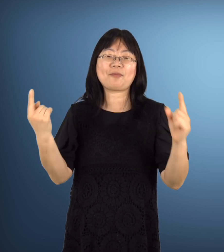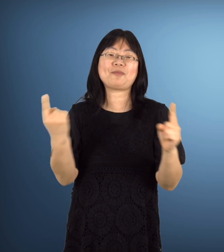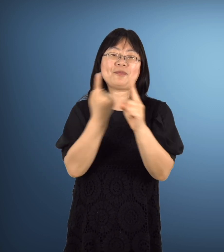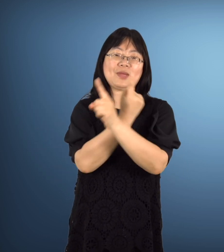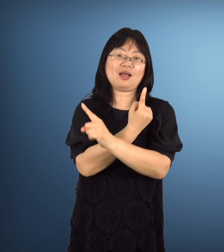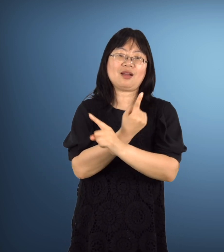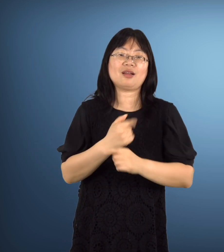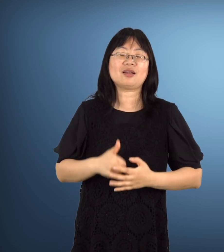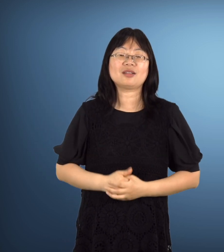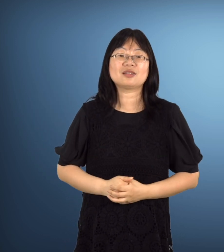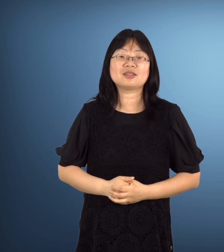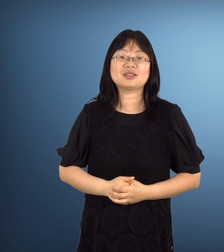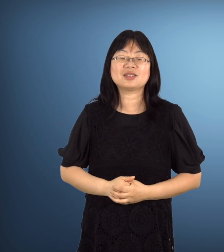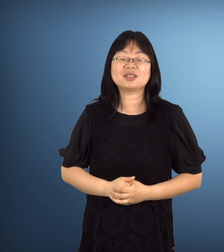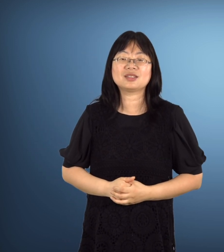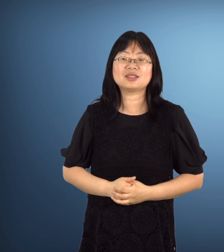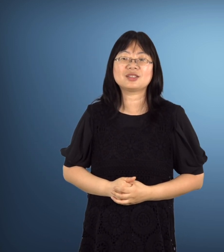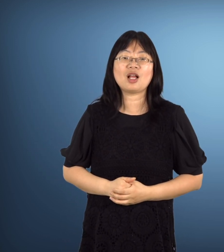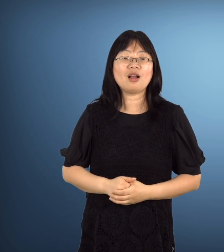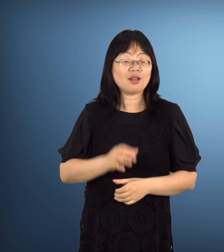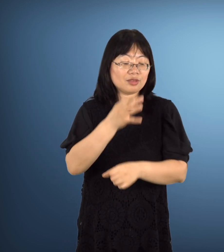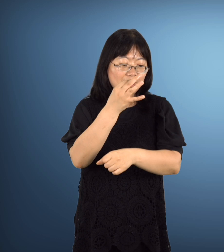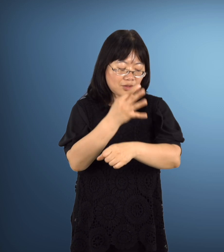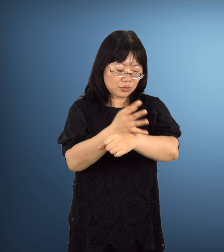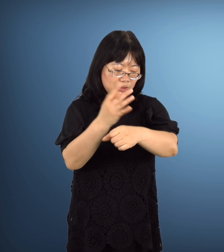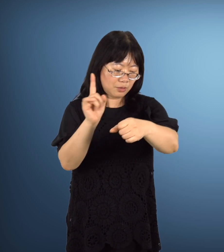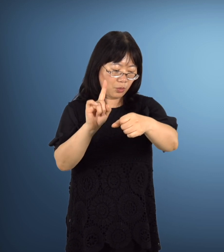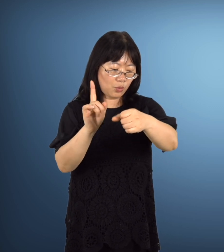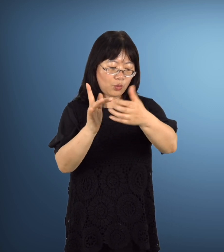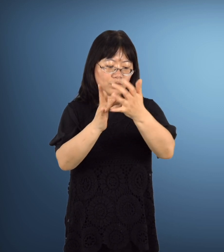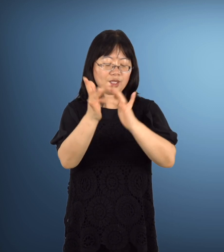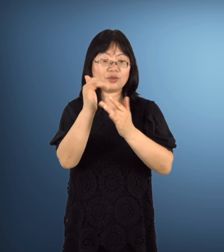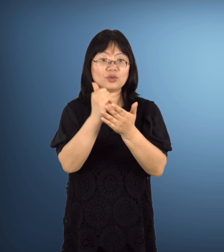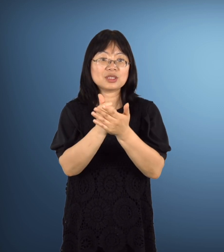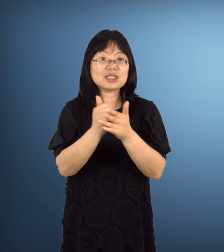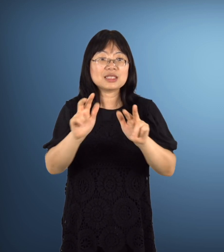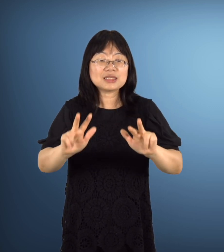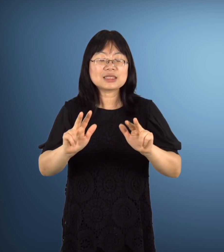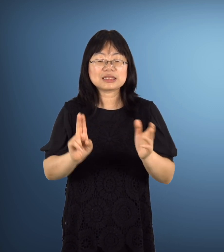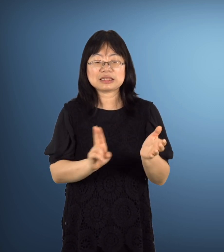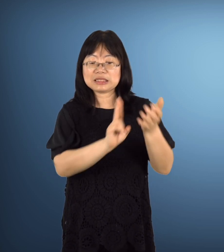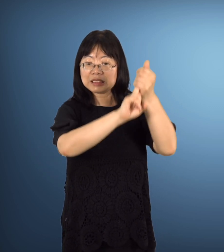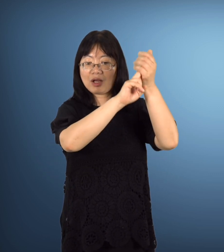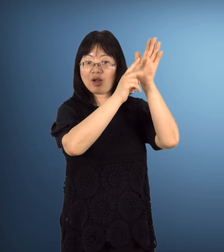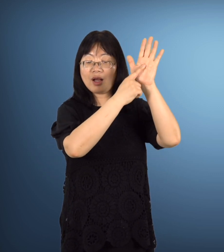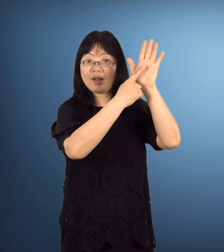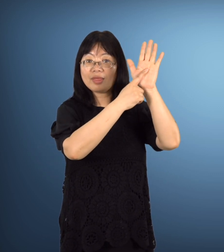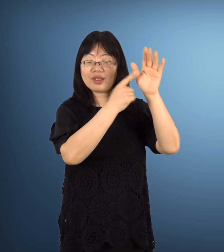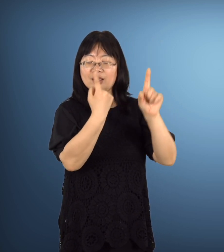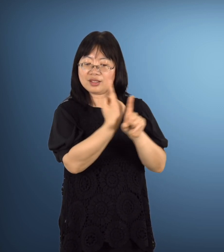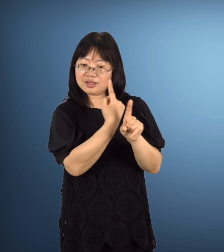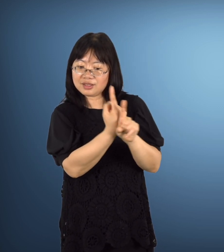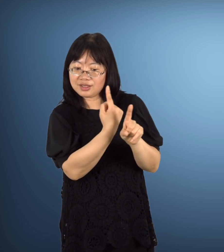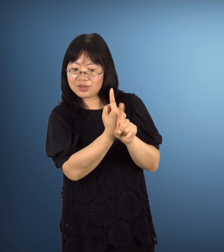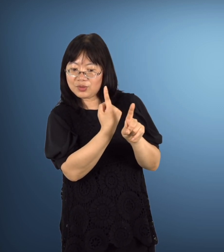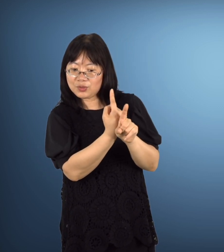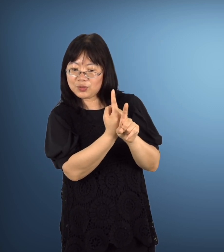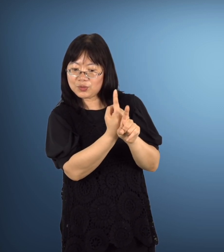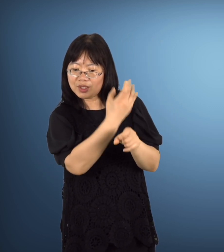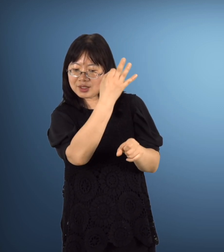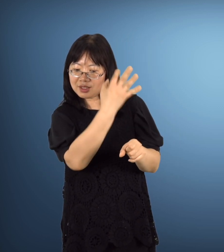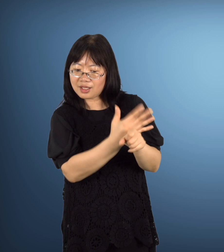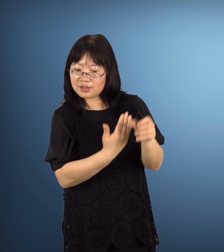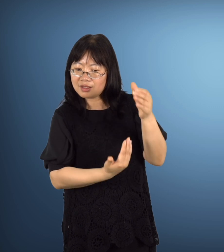되었도다. 그러니까 이 사건은 단순히 예수님이 막 기적을 일으키는 치유의